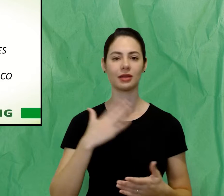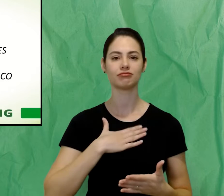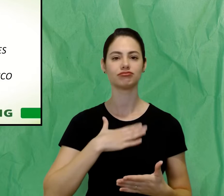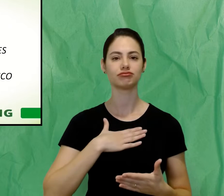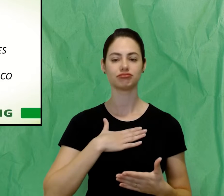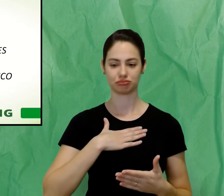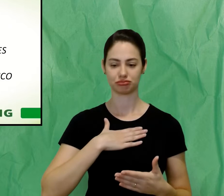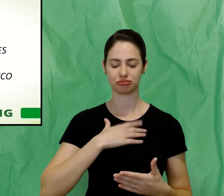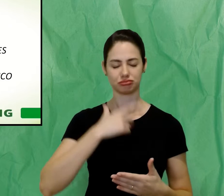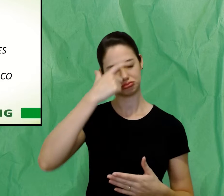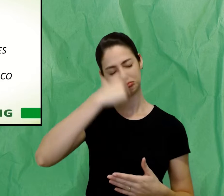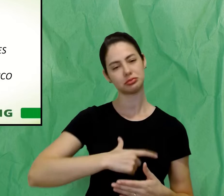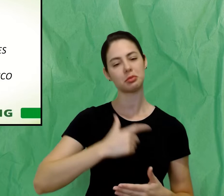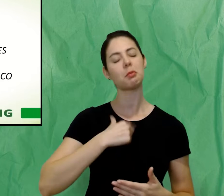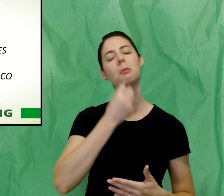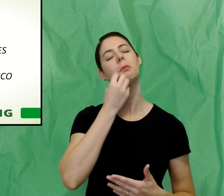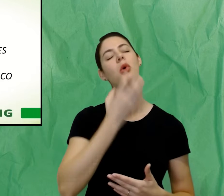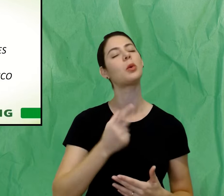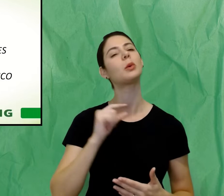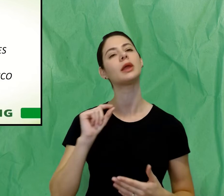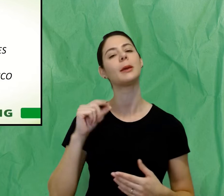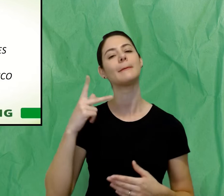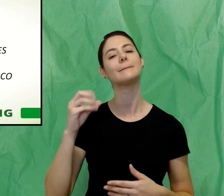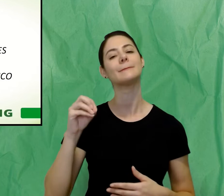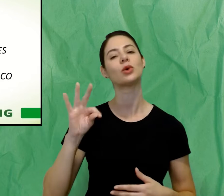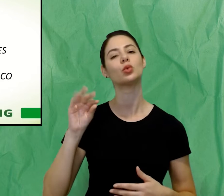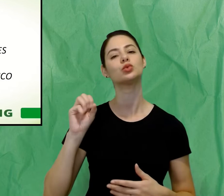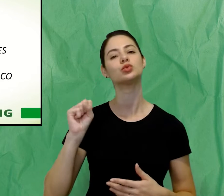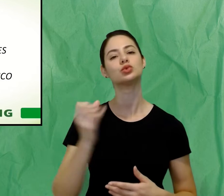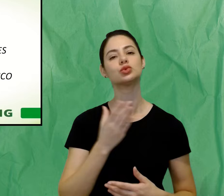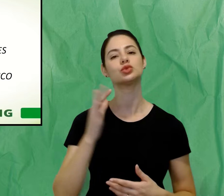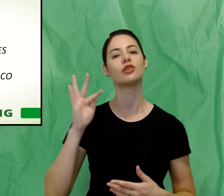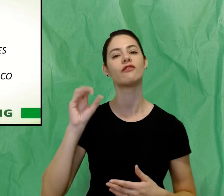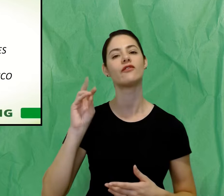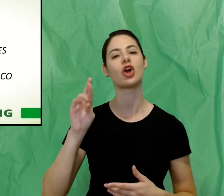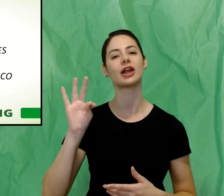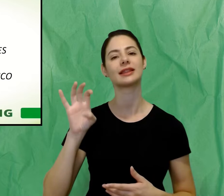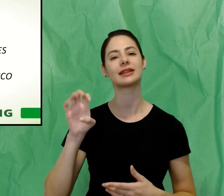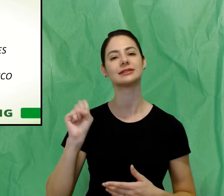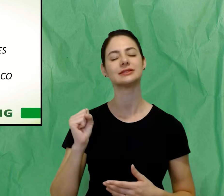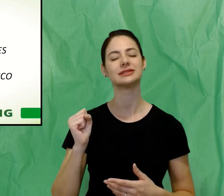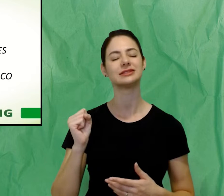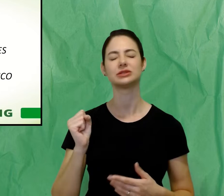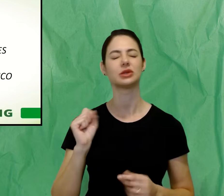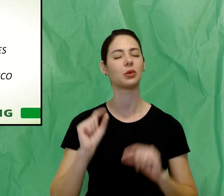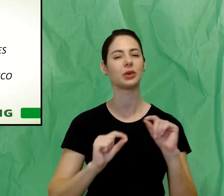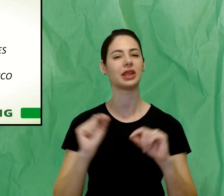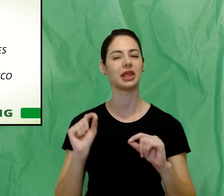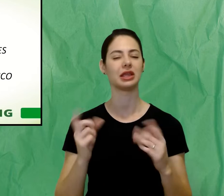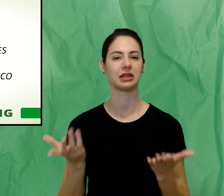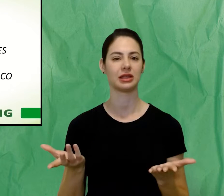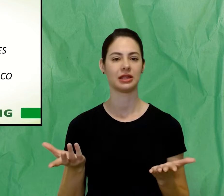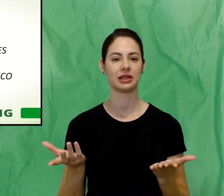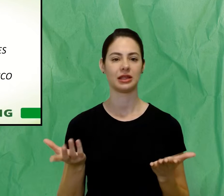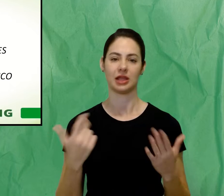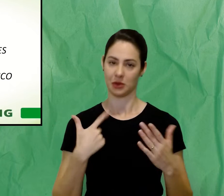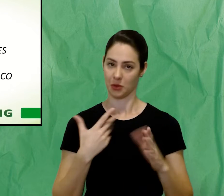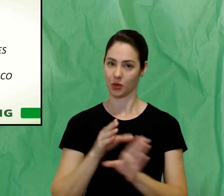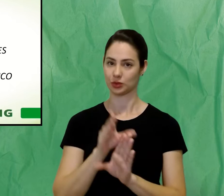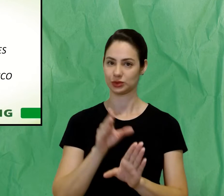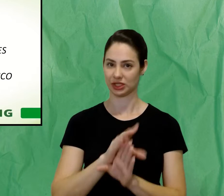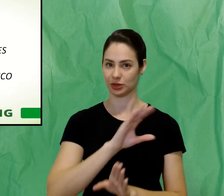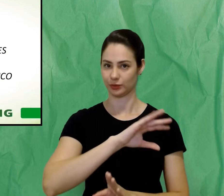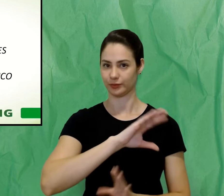quais são os nossos pontos fortes. Então, o que eu aconselho a todos os alunos e